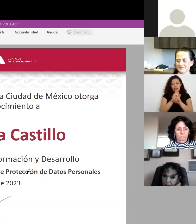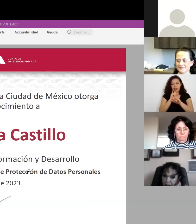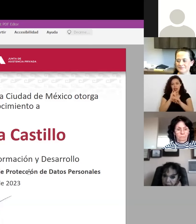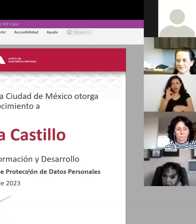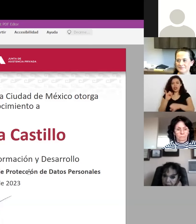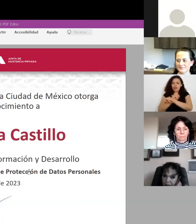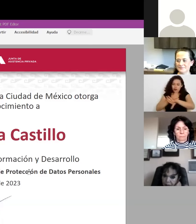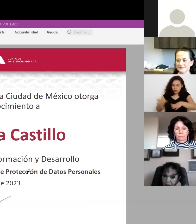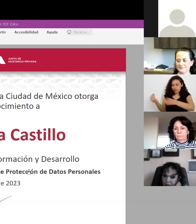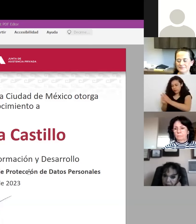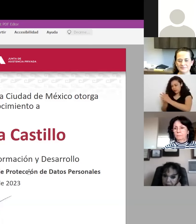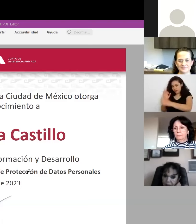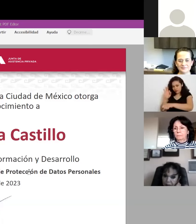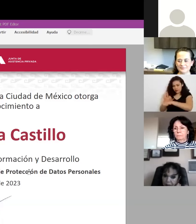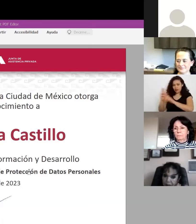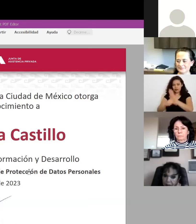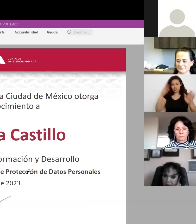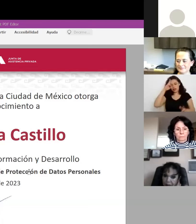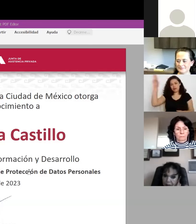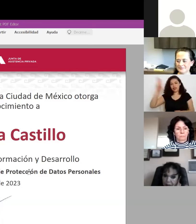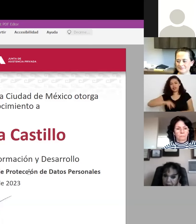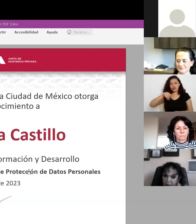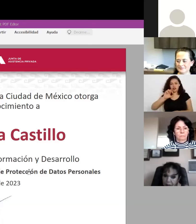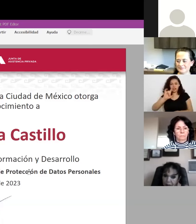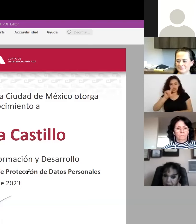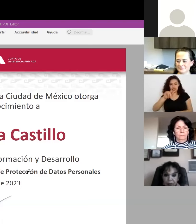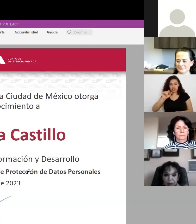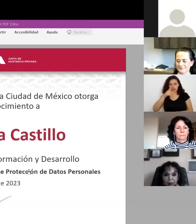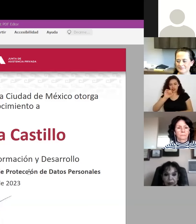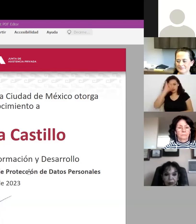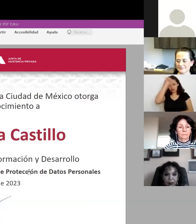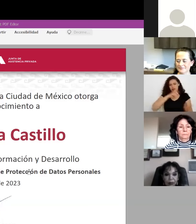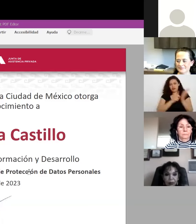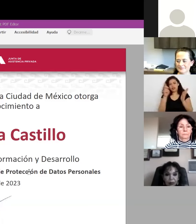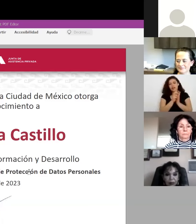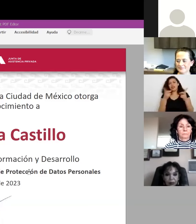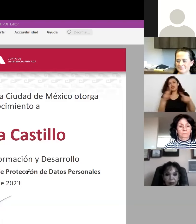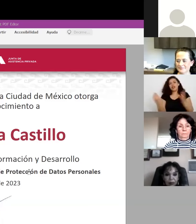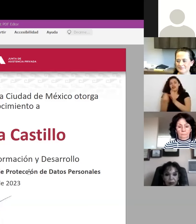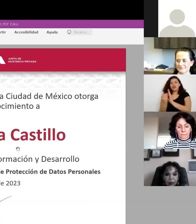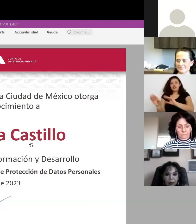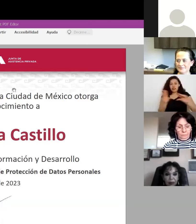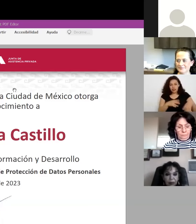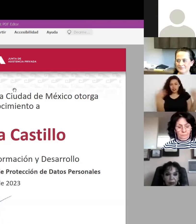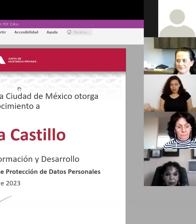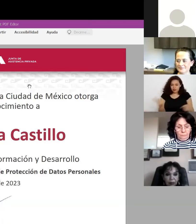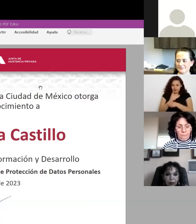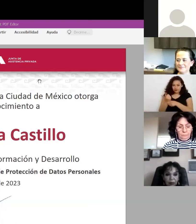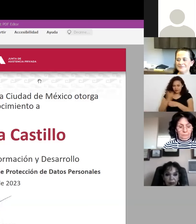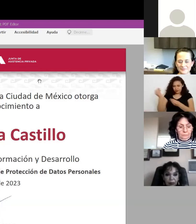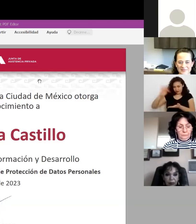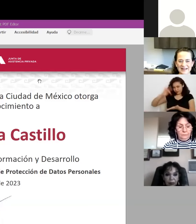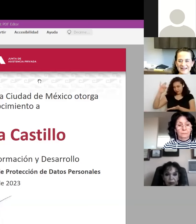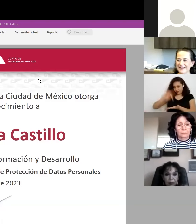Datos Personales. Firma la maestra Noren Sástiga Costa, jefa del Departamento de Desarrollo y Capacitación. Licenciada, muchas